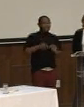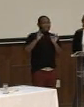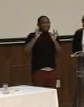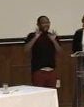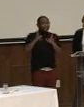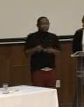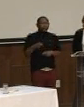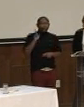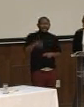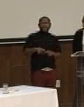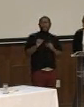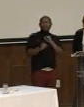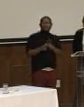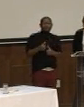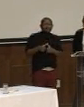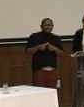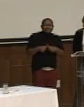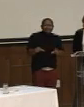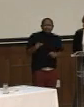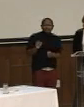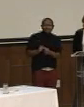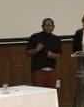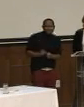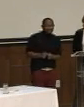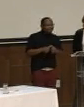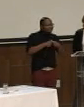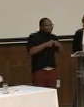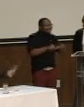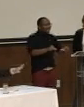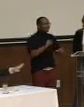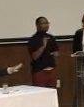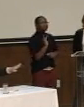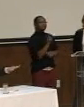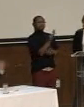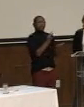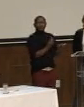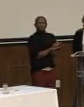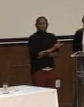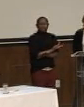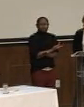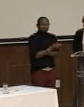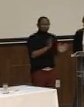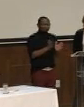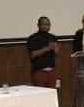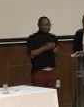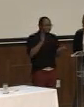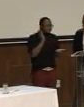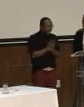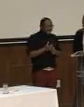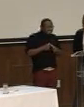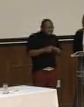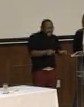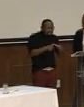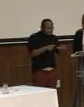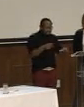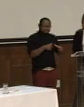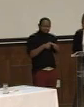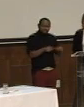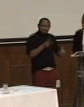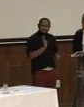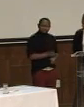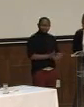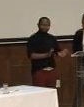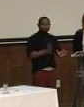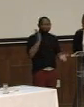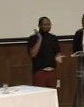estamos fazendo, está acontecendo, né, que nós façamos de uma vez, né, porque 6 anos já é